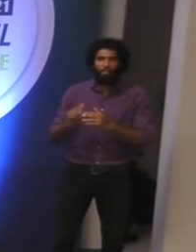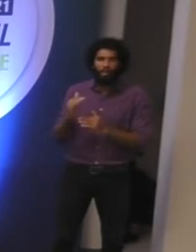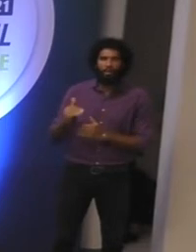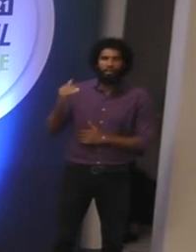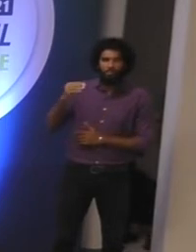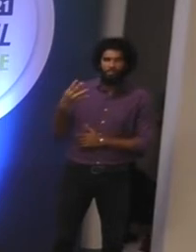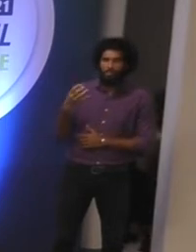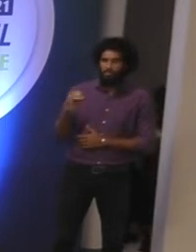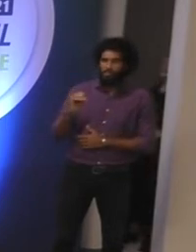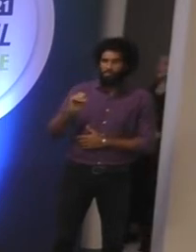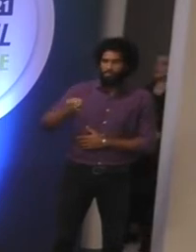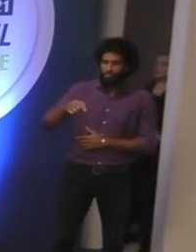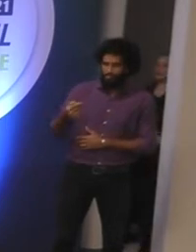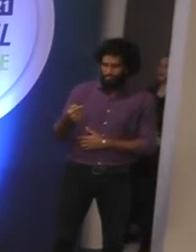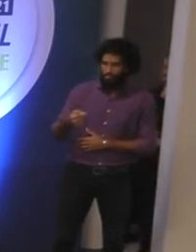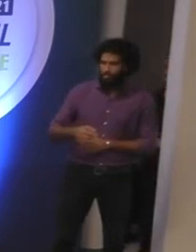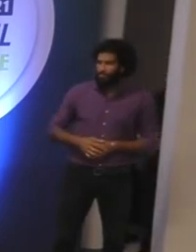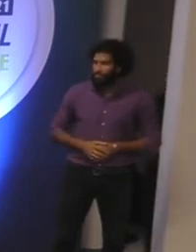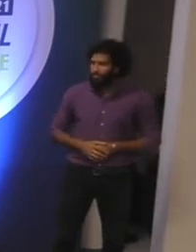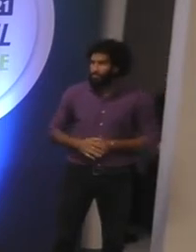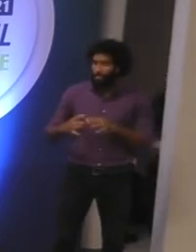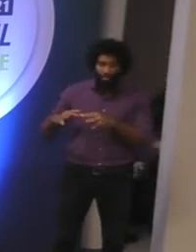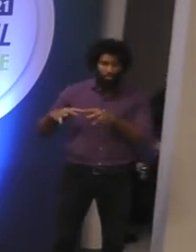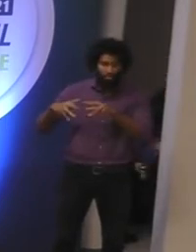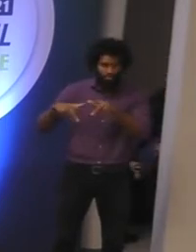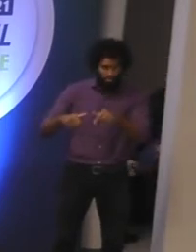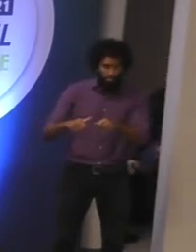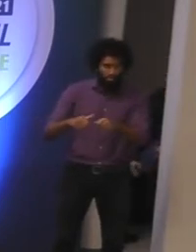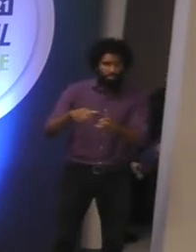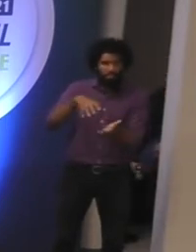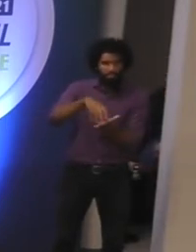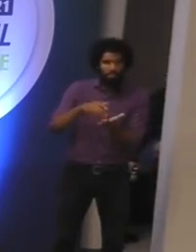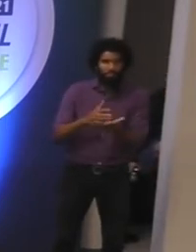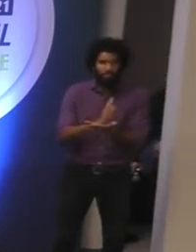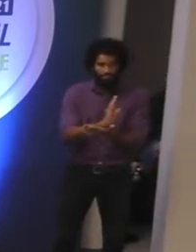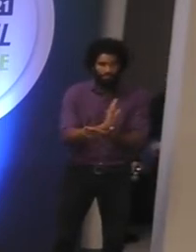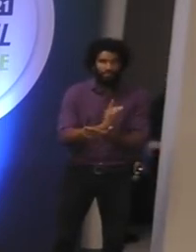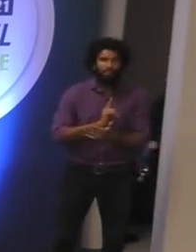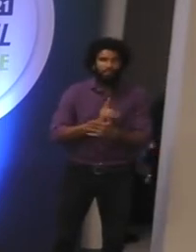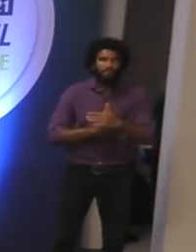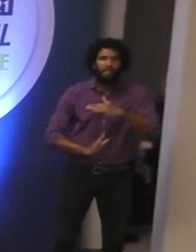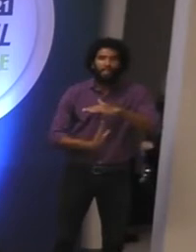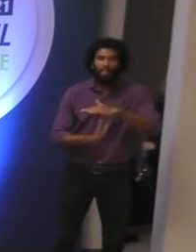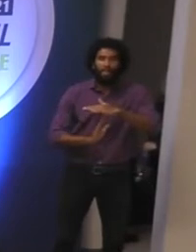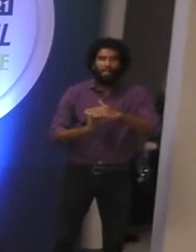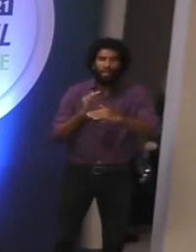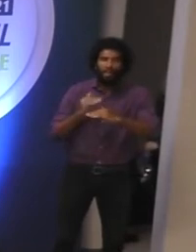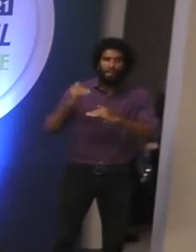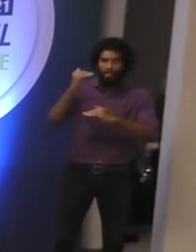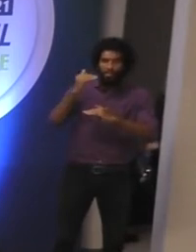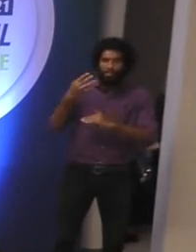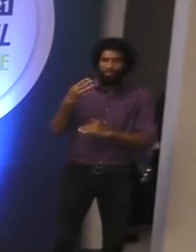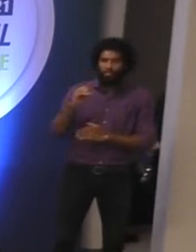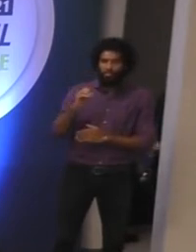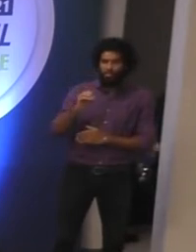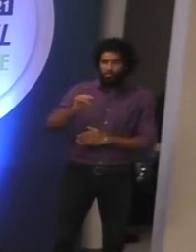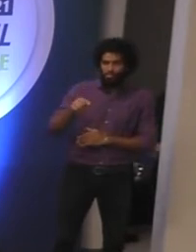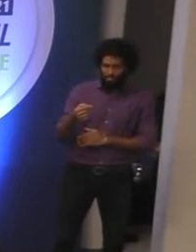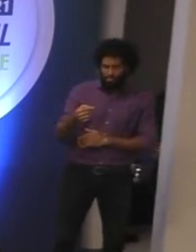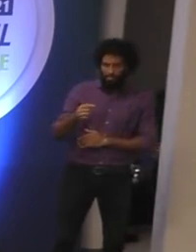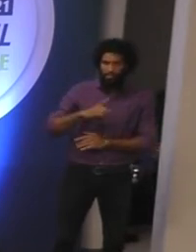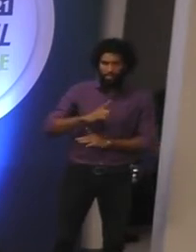unidades consumidoras. Todas as concessionárias com abrangência acima 400 mil unidades consumidoras concorrem nesta